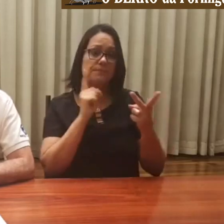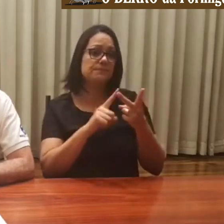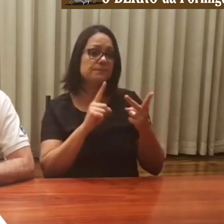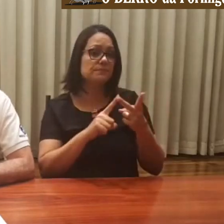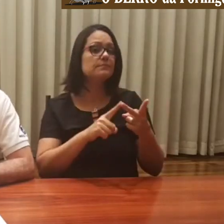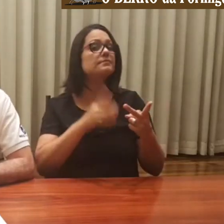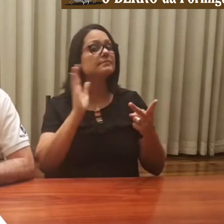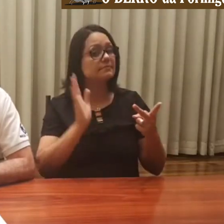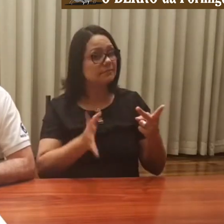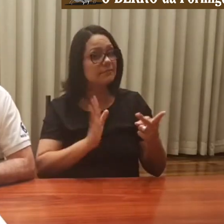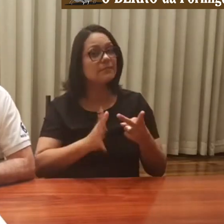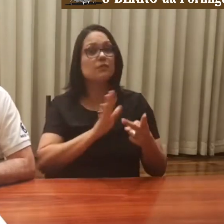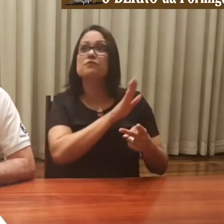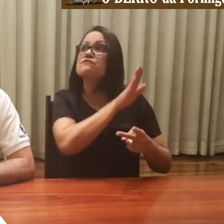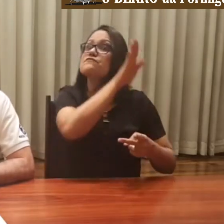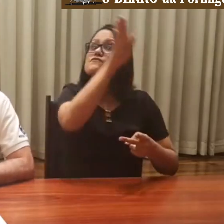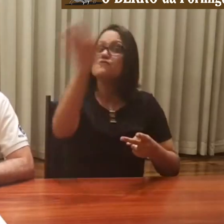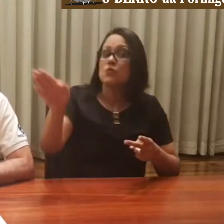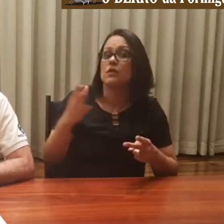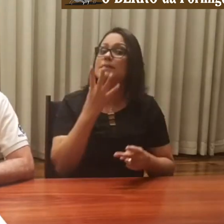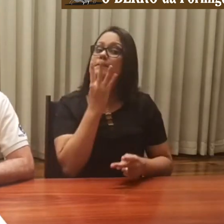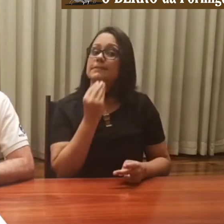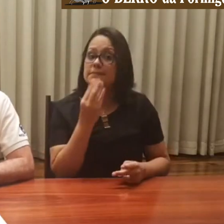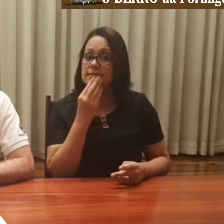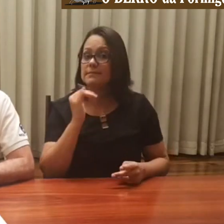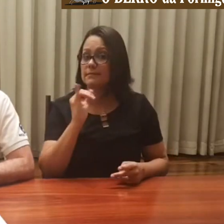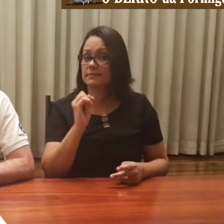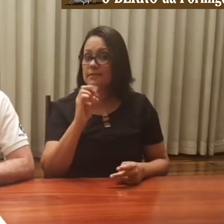adido em Israel, tá?